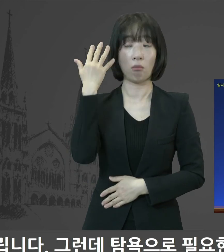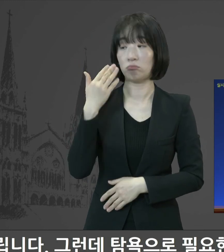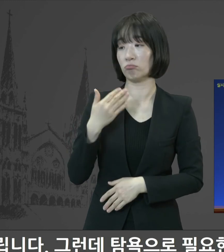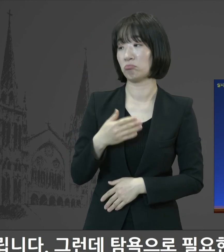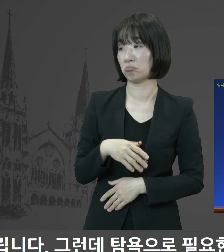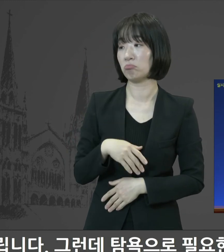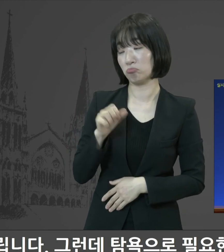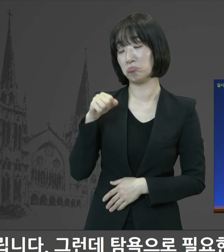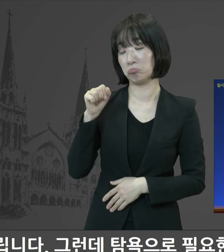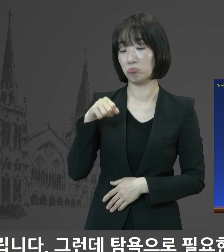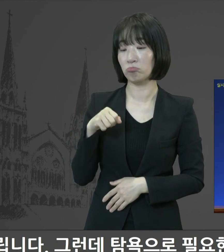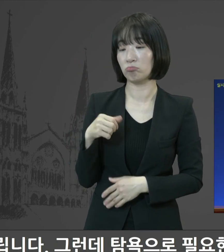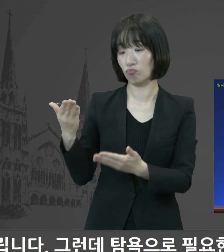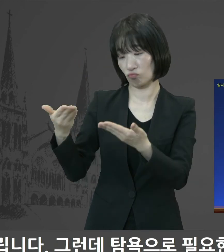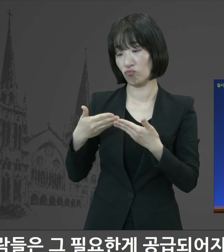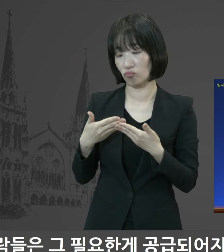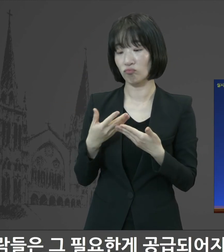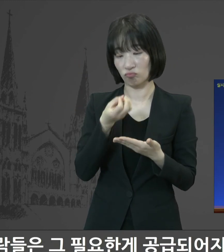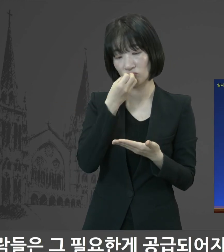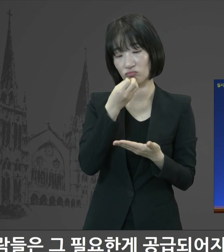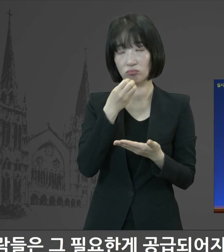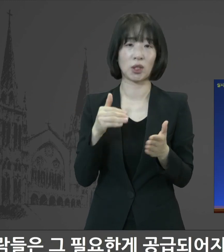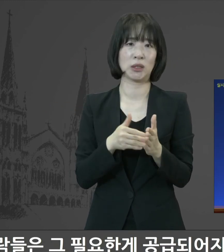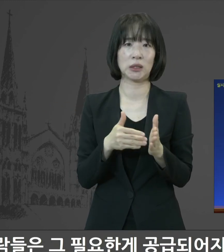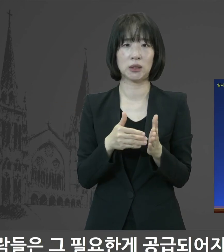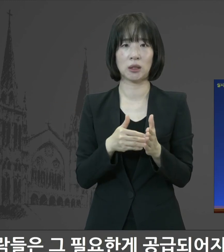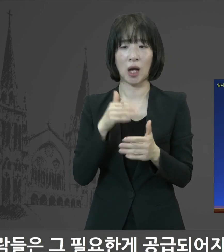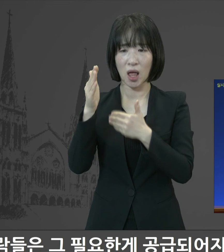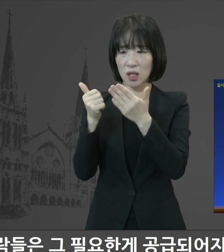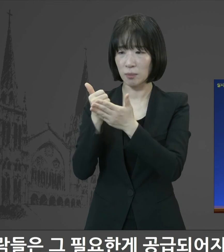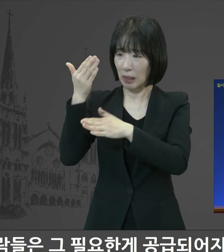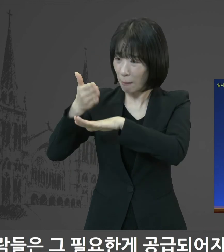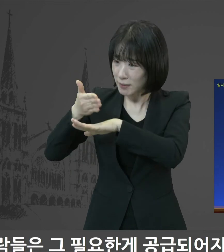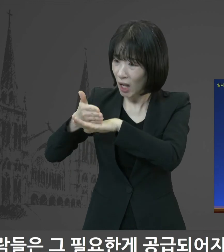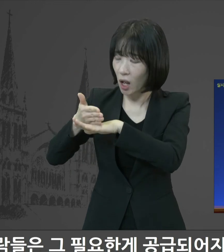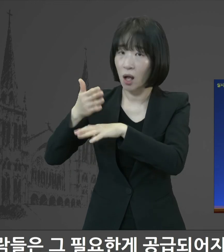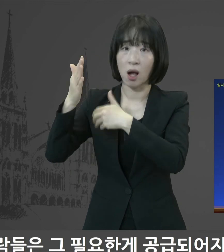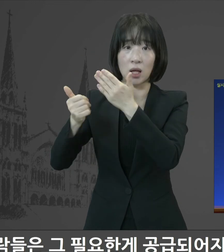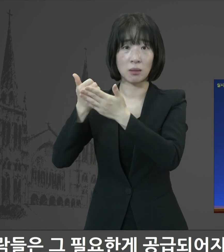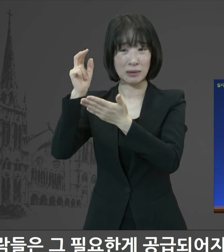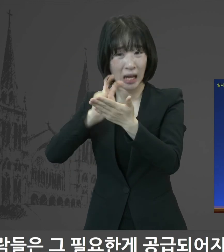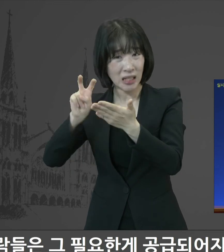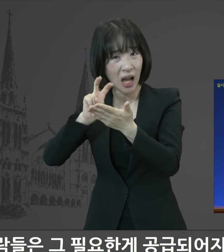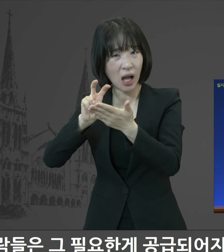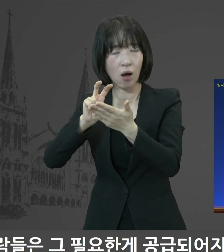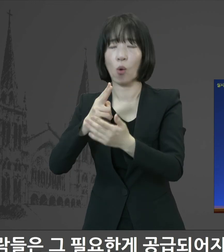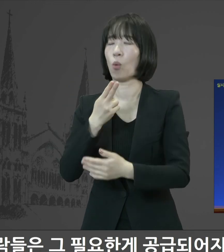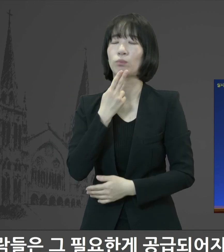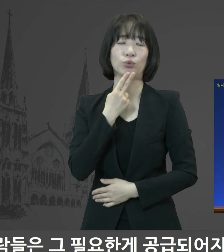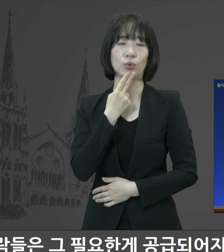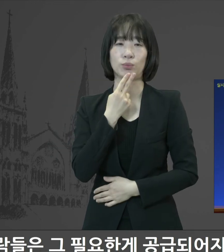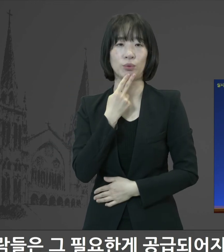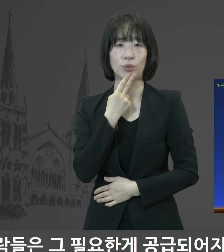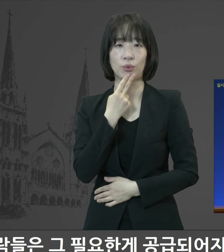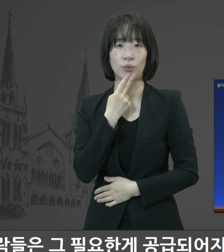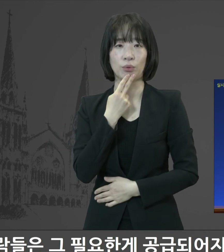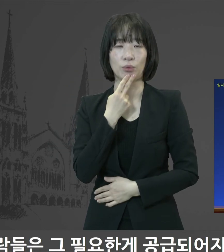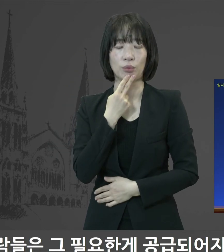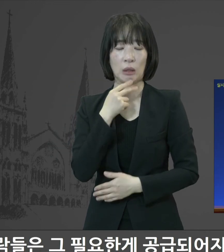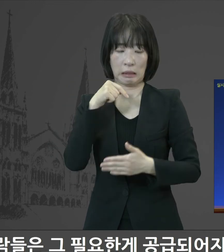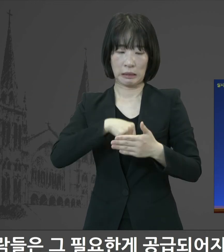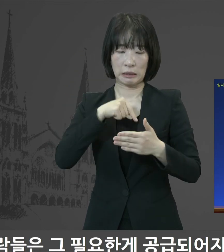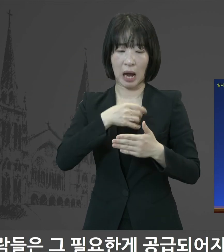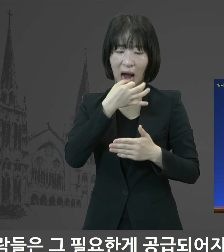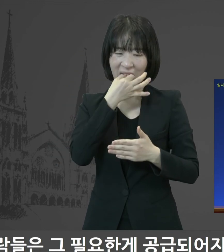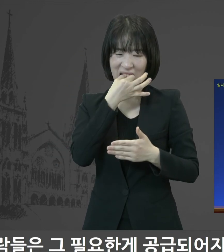어디 있습니까? 하나님에 대한 찬양이 어디 있습니까? 보응이 어디 있습니까? 그저 그때 더 많은